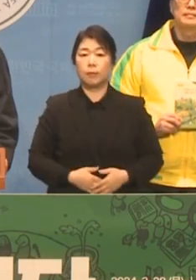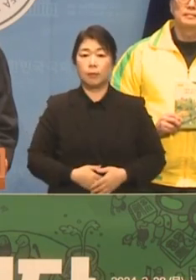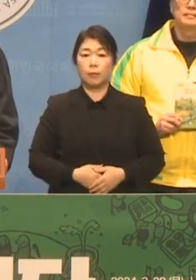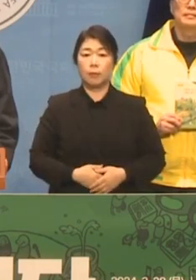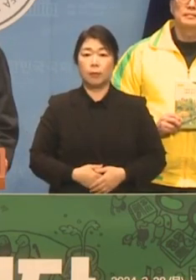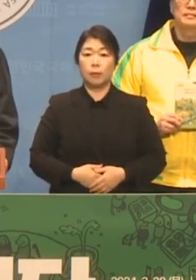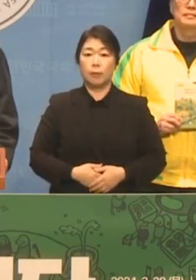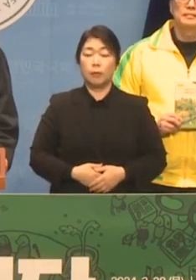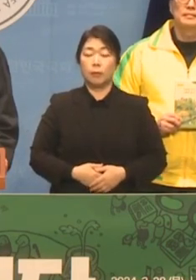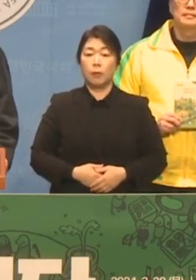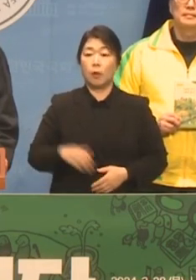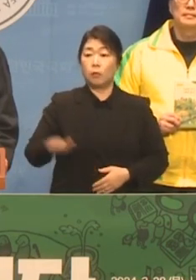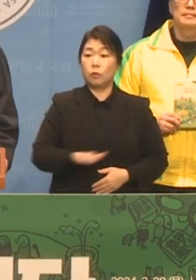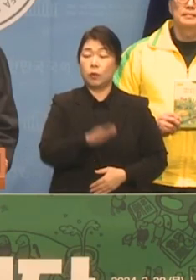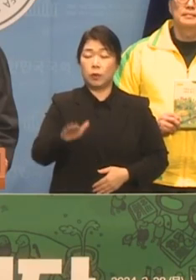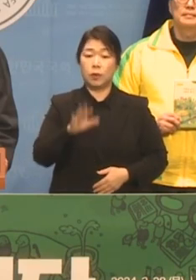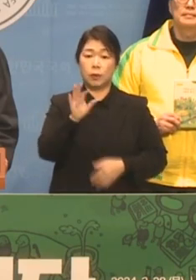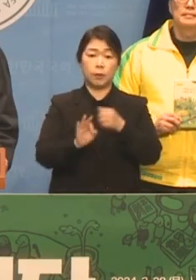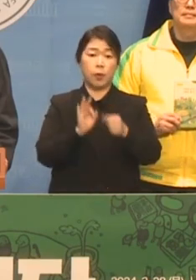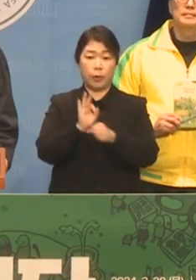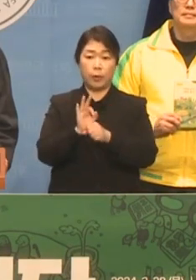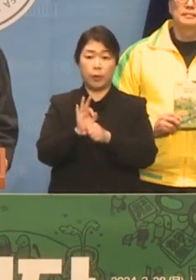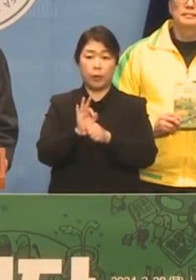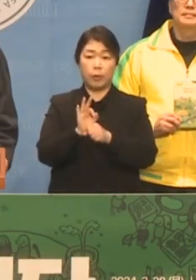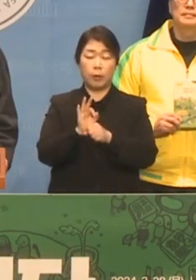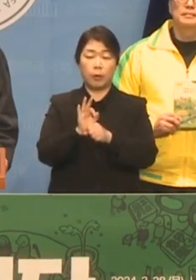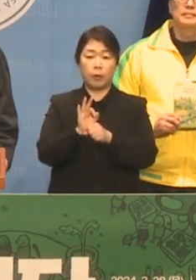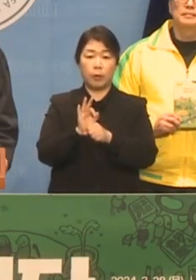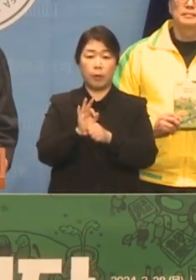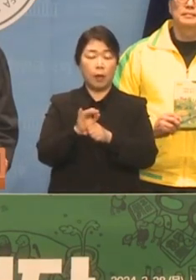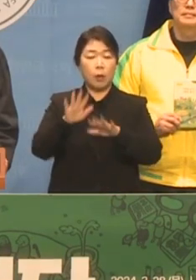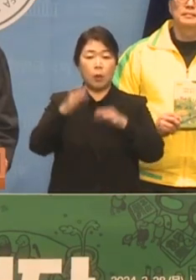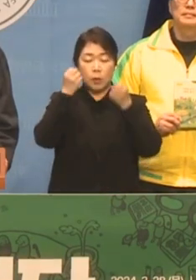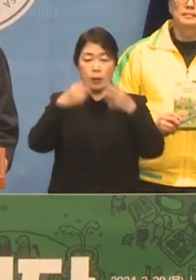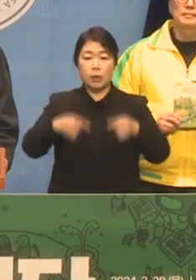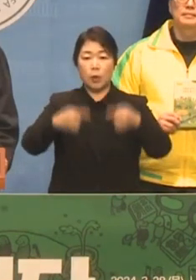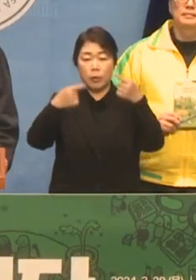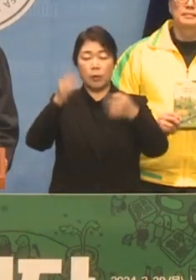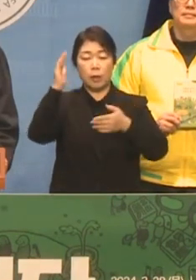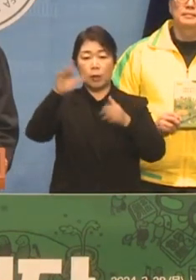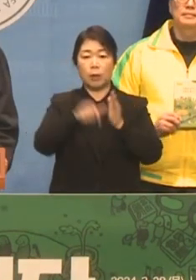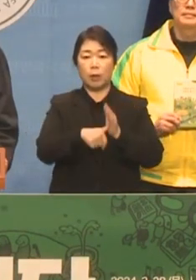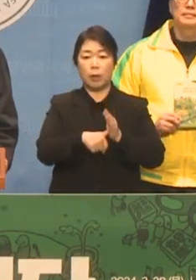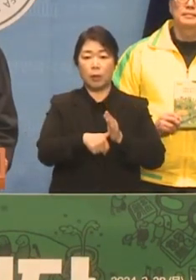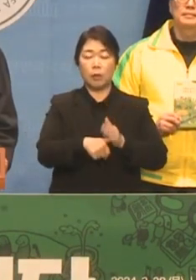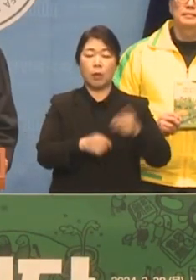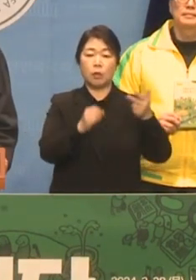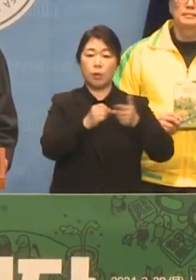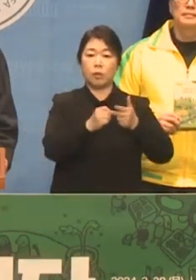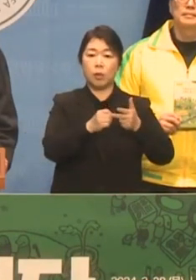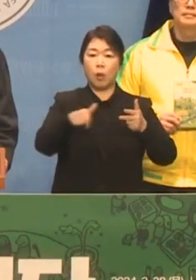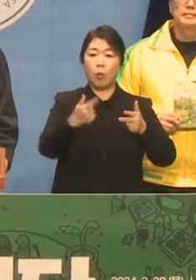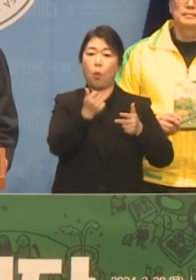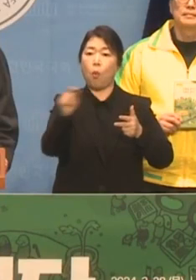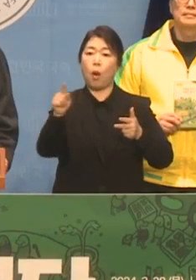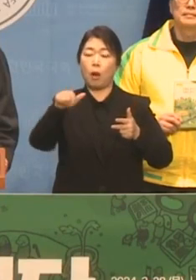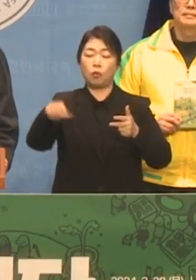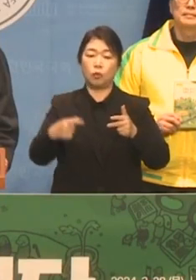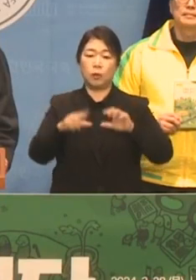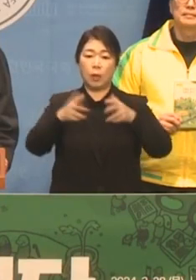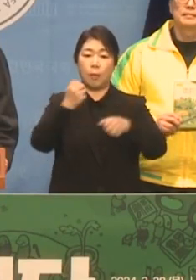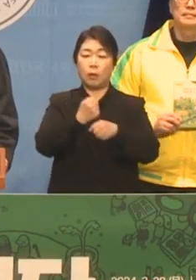같습니다 어 저희는 신년사 제가 신년사를 통해서 제 7공구 개헌을 위해서 녹색 정의당이 최선두에